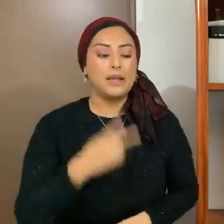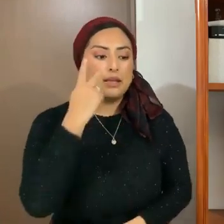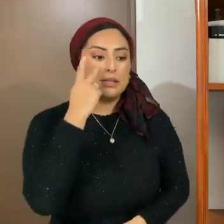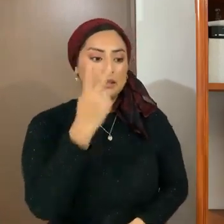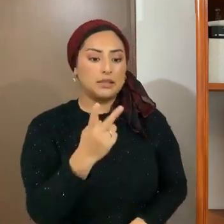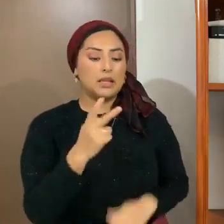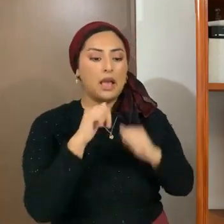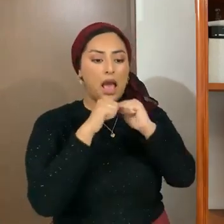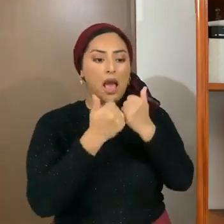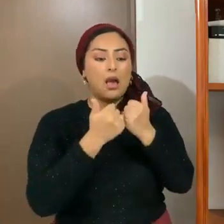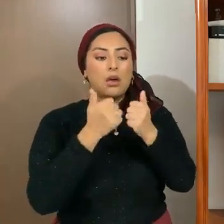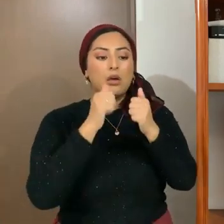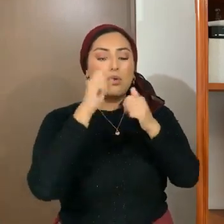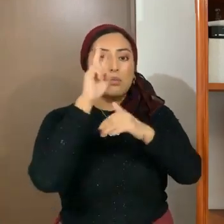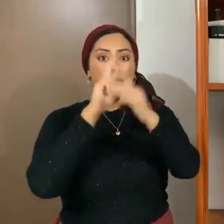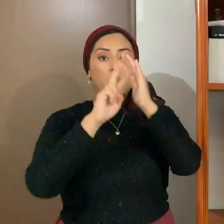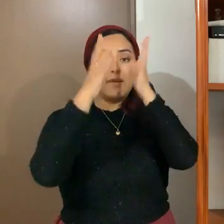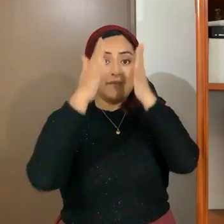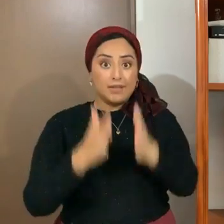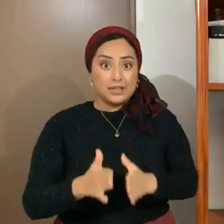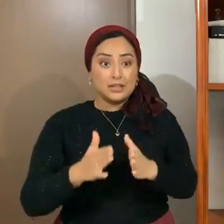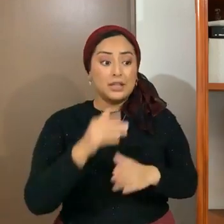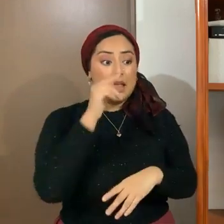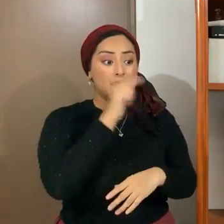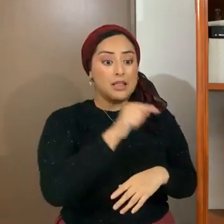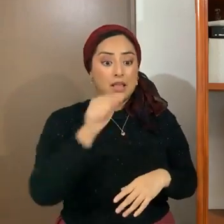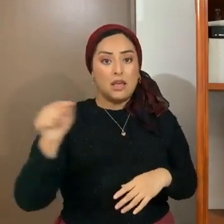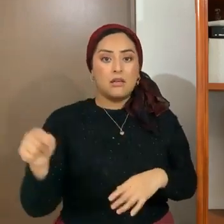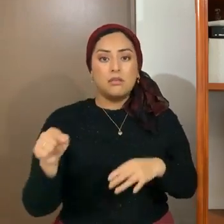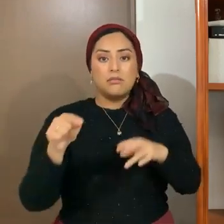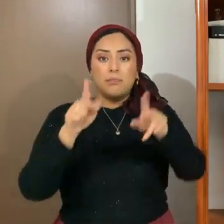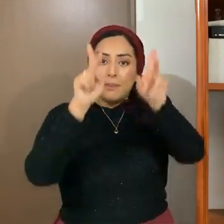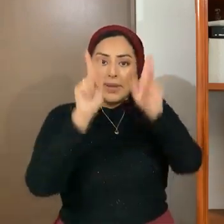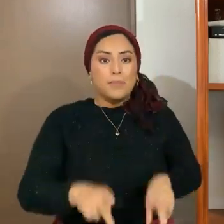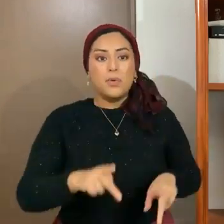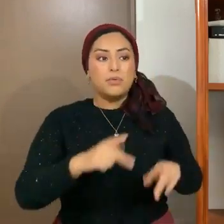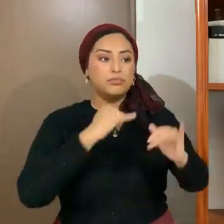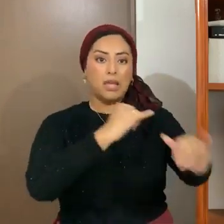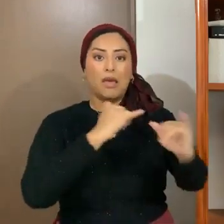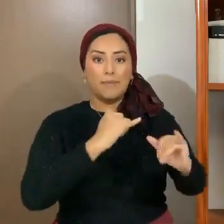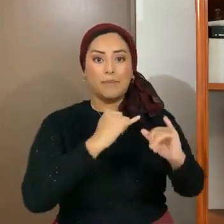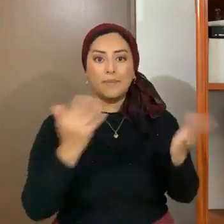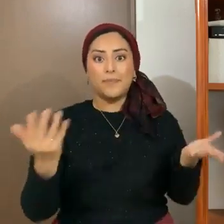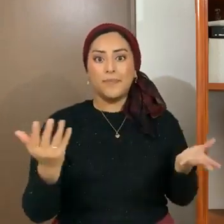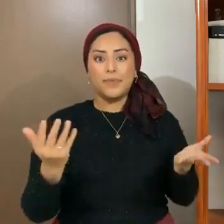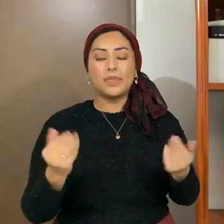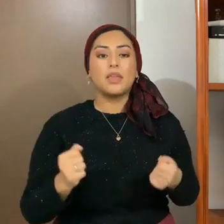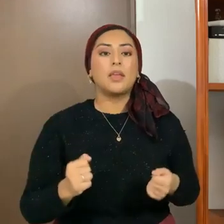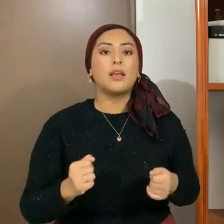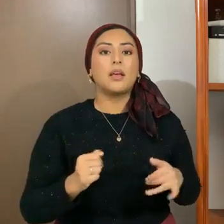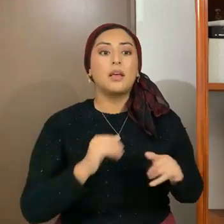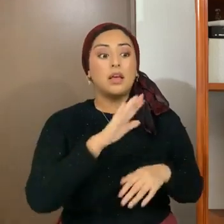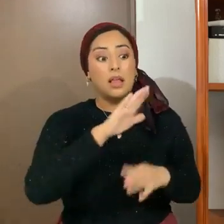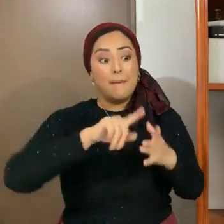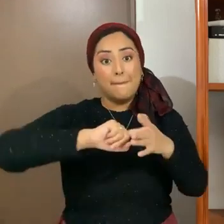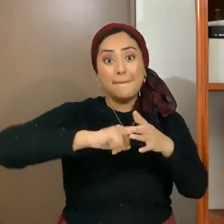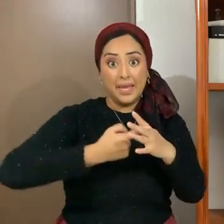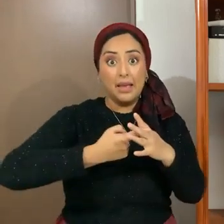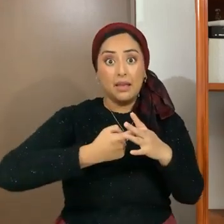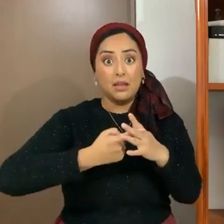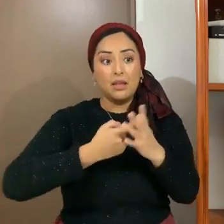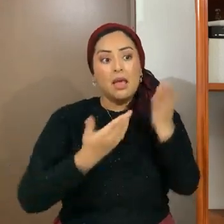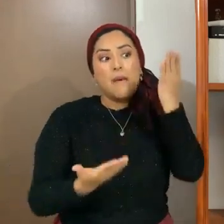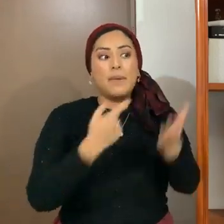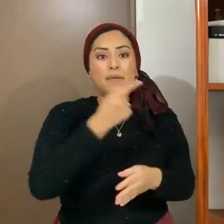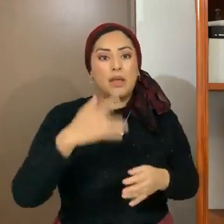los profetas y los siervos de Yahweh son seres humanos, son personas, y también al inicio de su llamado